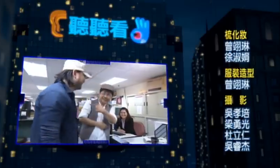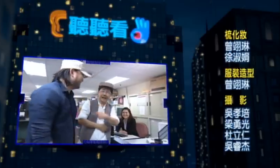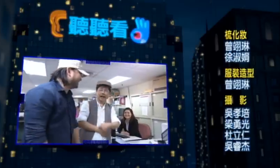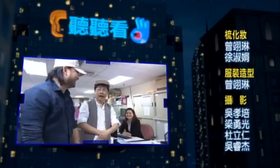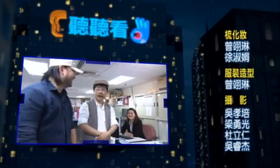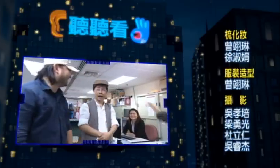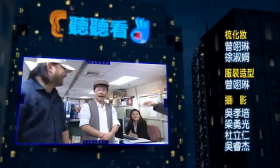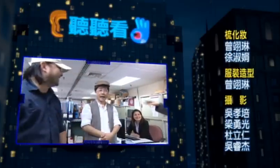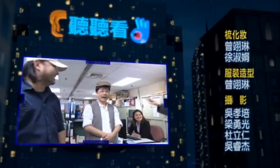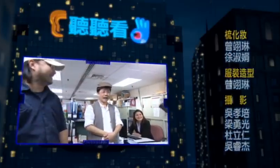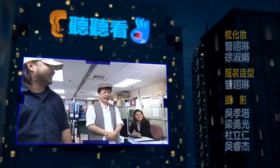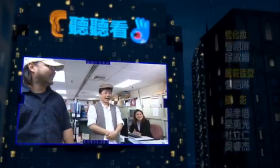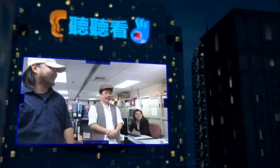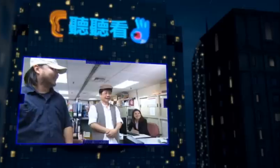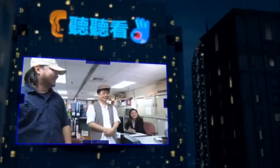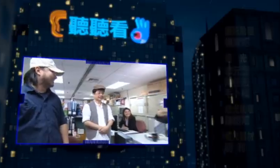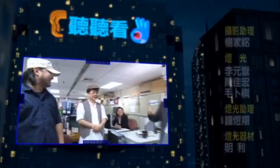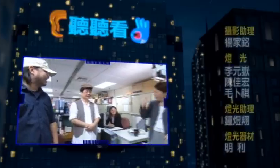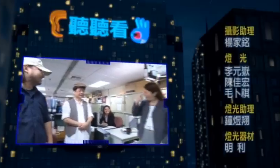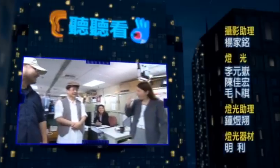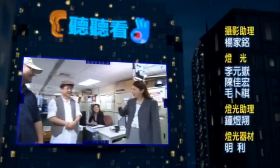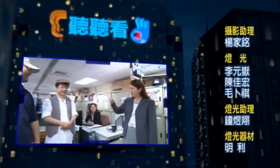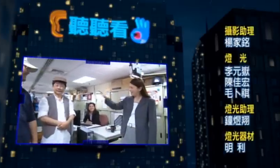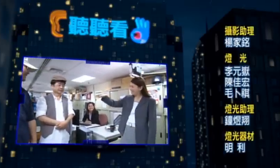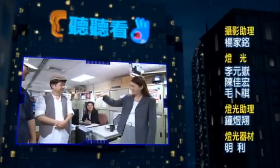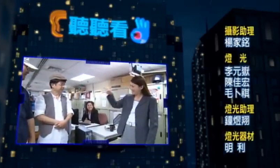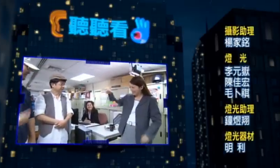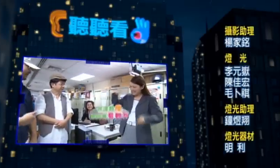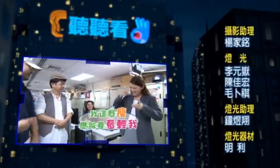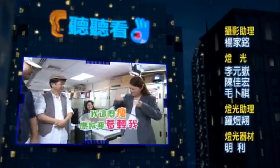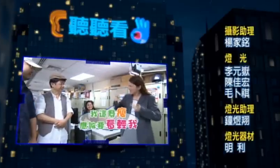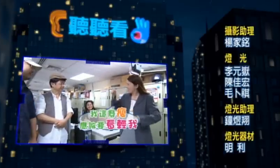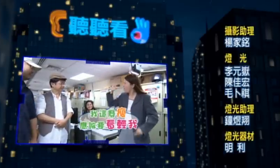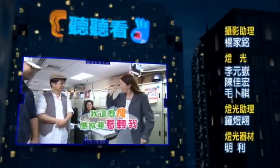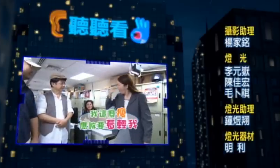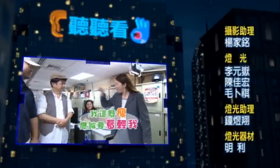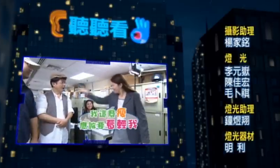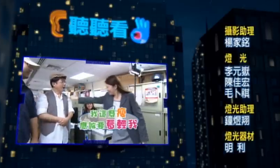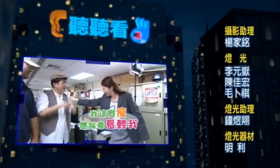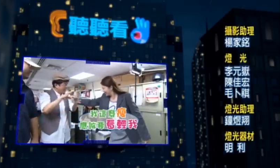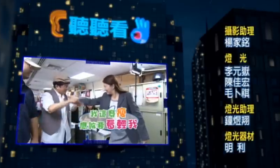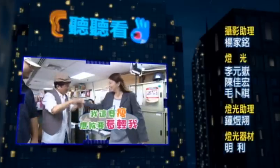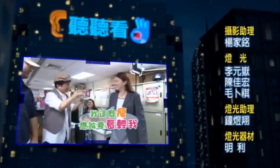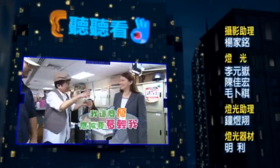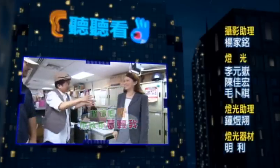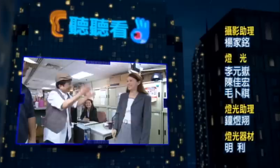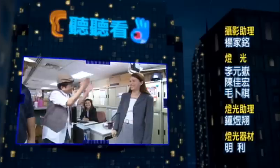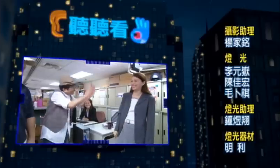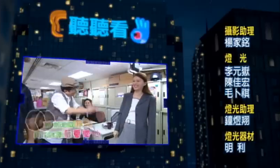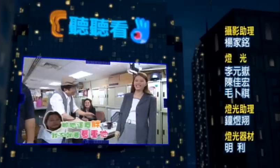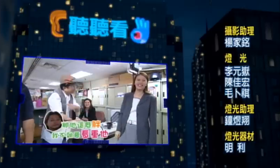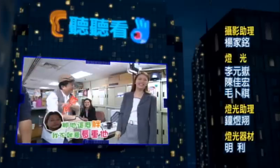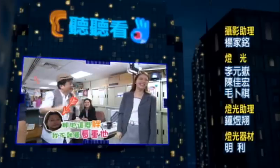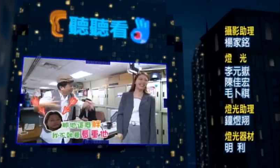看清，他说他是体重，你要看清我，你要是苗